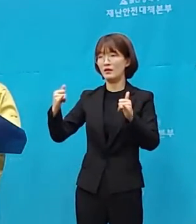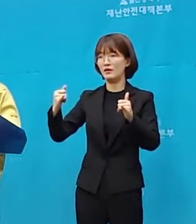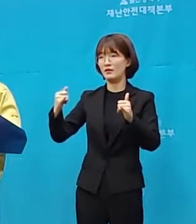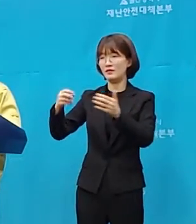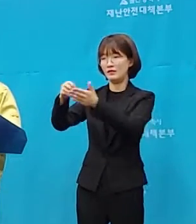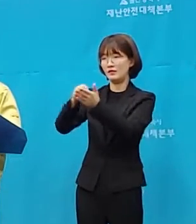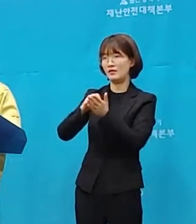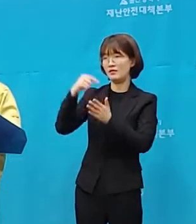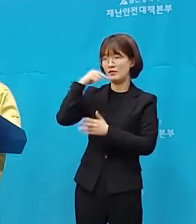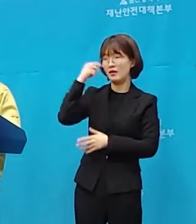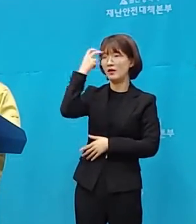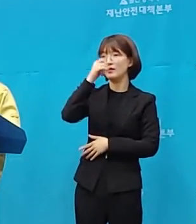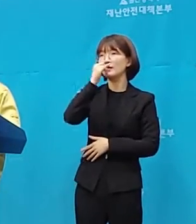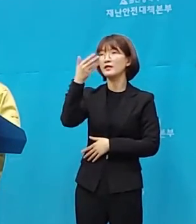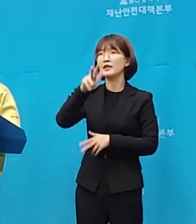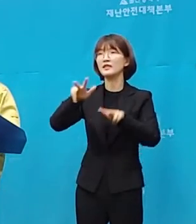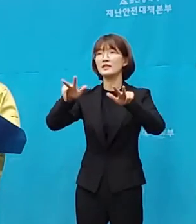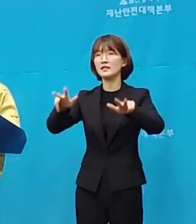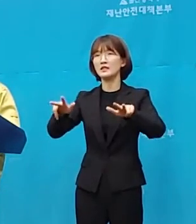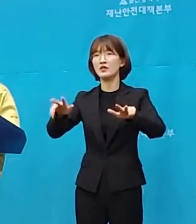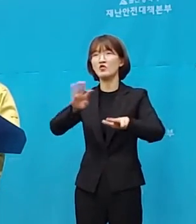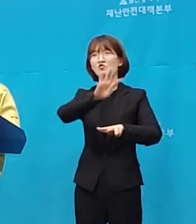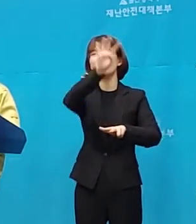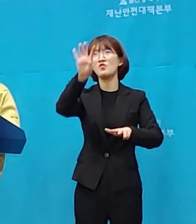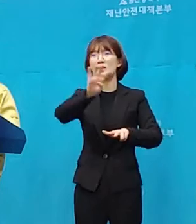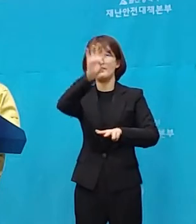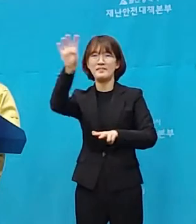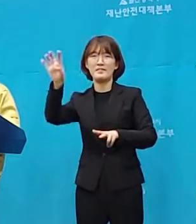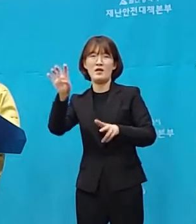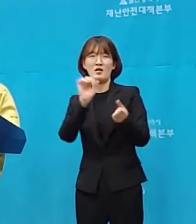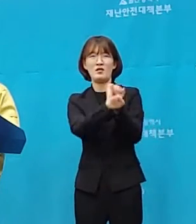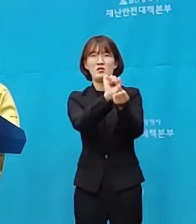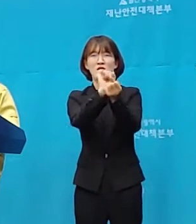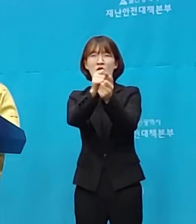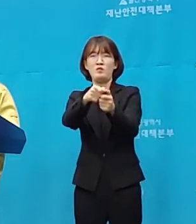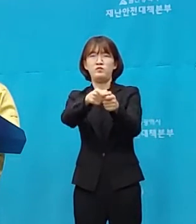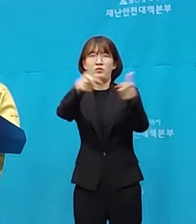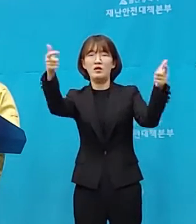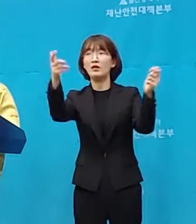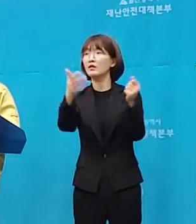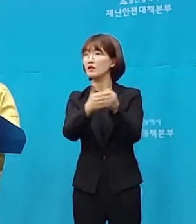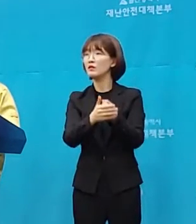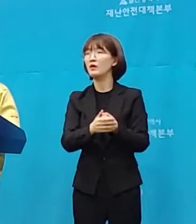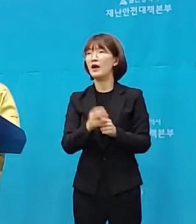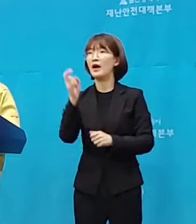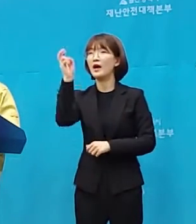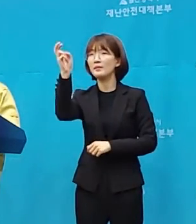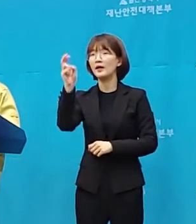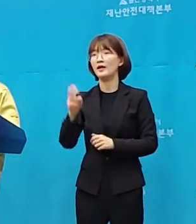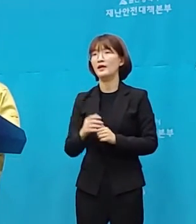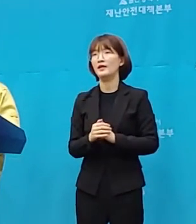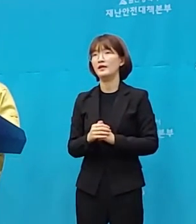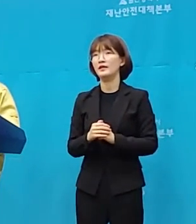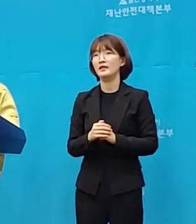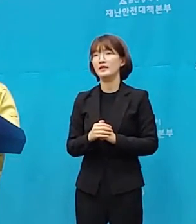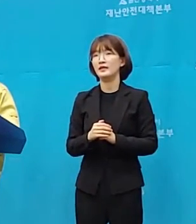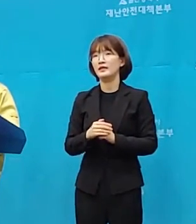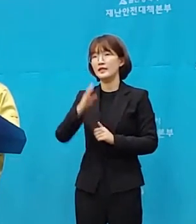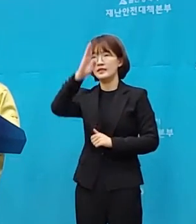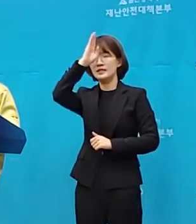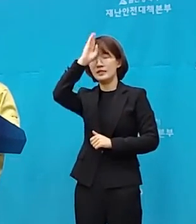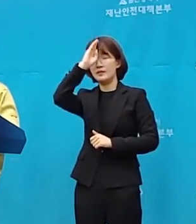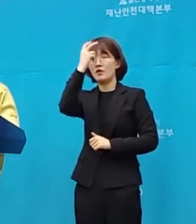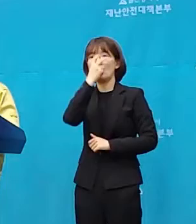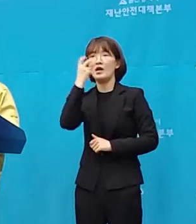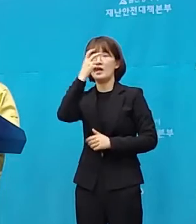작업을 했습니다. 지금은 다시 이제 유럽 쪽으로 이제 그 확진자가 확산되고 있습니다. 그래서 아마 그 질병관리본부에서도